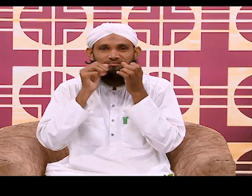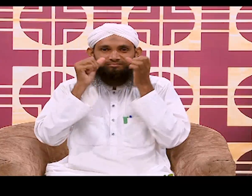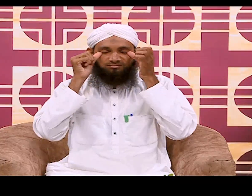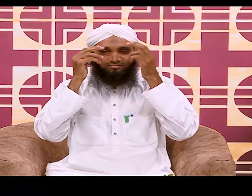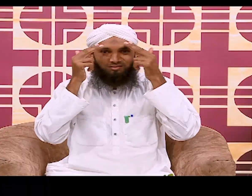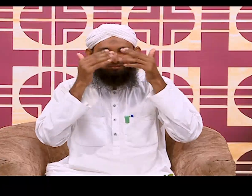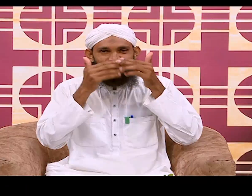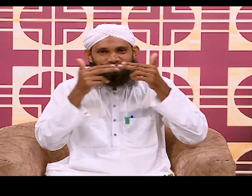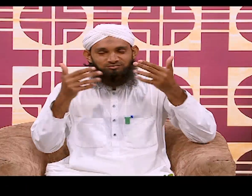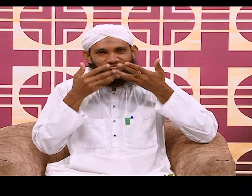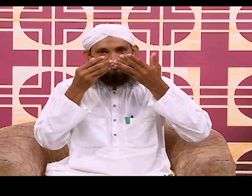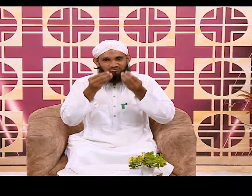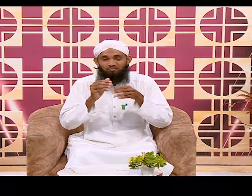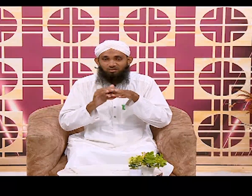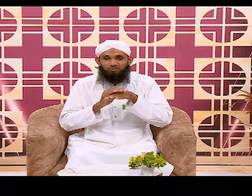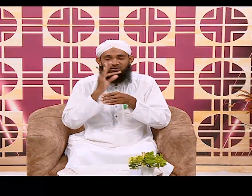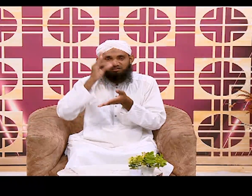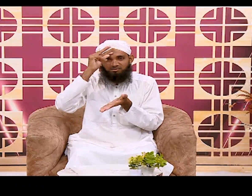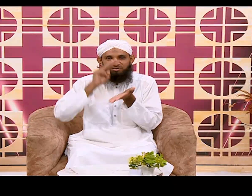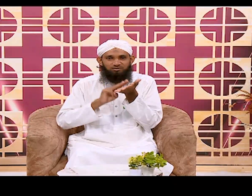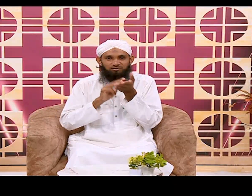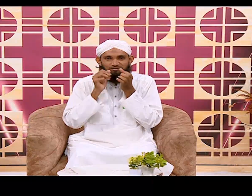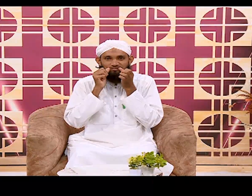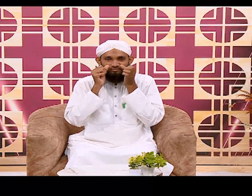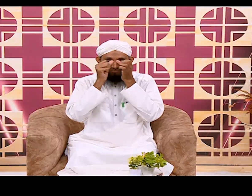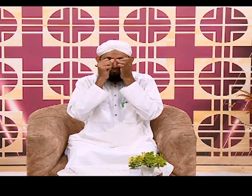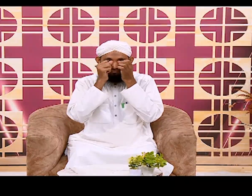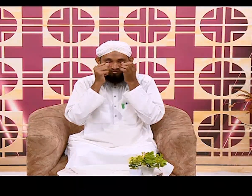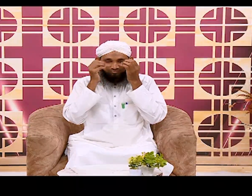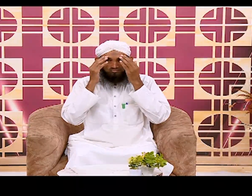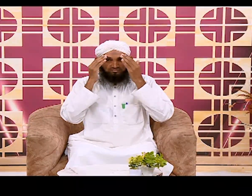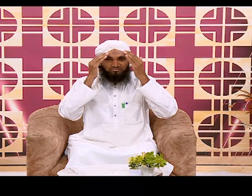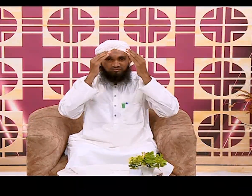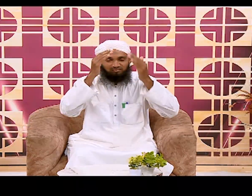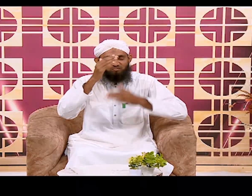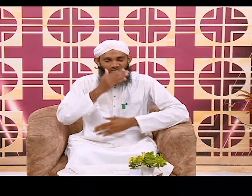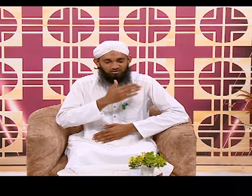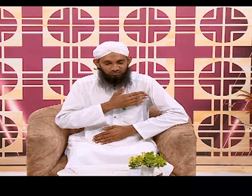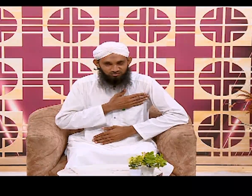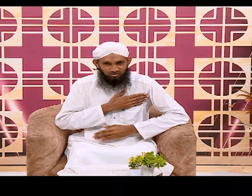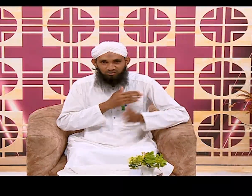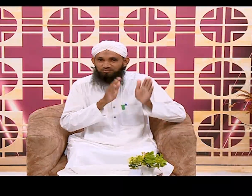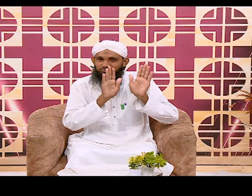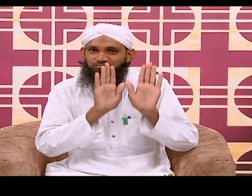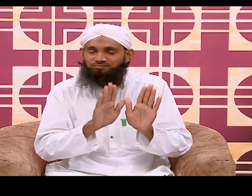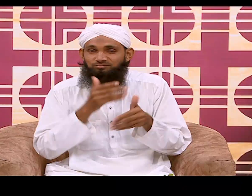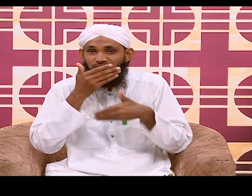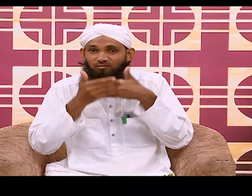پڑھنے کی فضیلت سنتے ہیں۔ فرمان آخری نبی رسول ہاشمی صلی اللہ علیہ وآلہ وسلم، جو